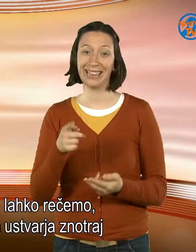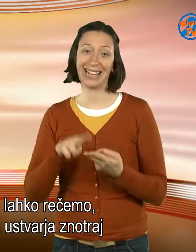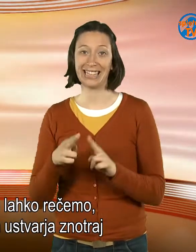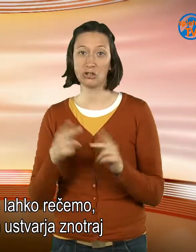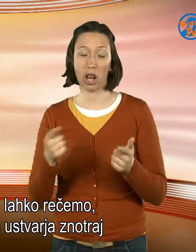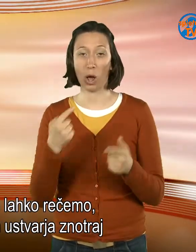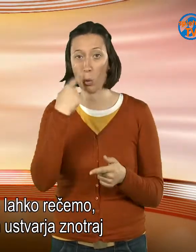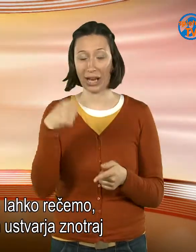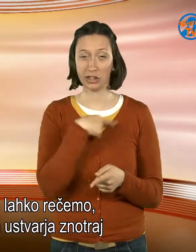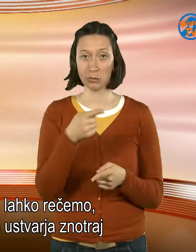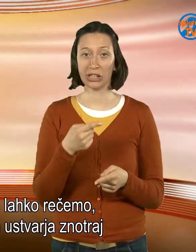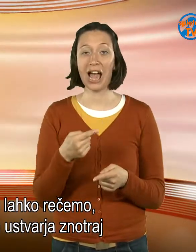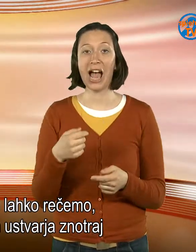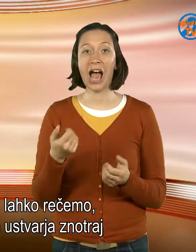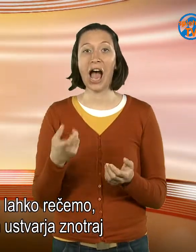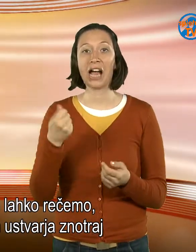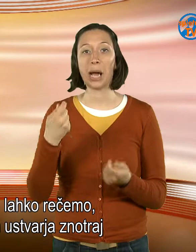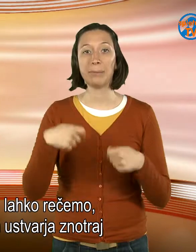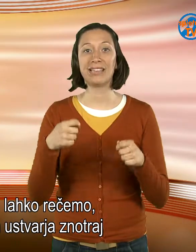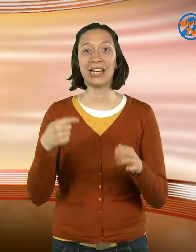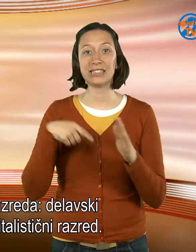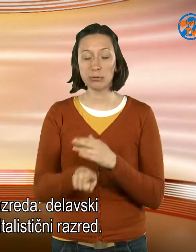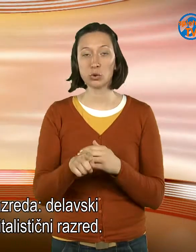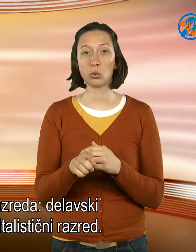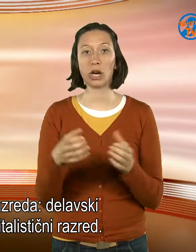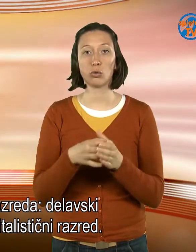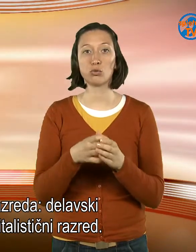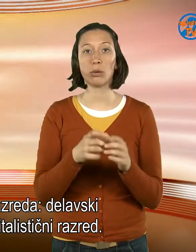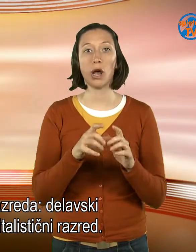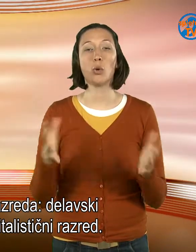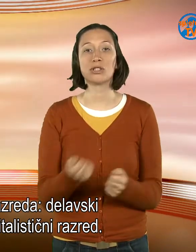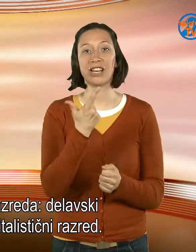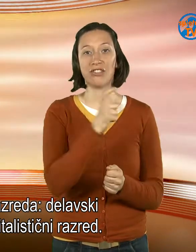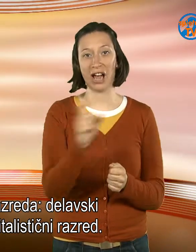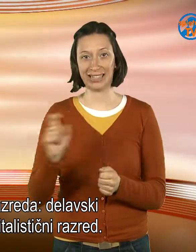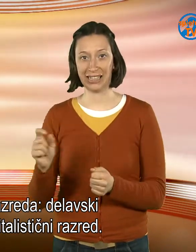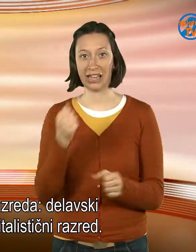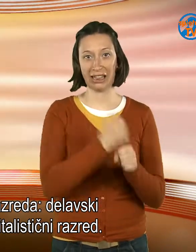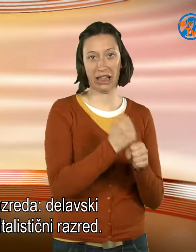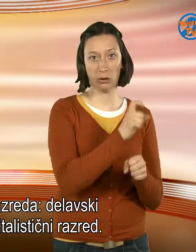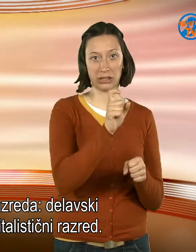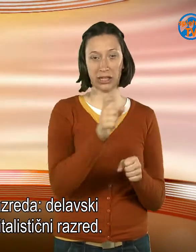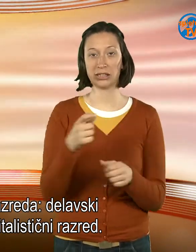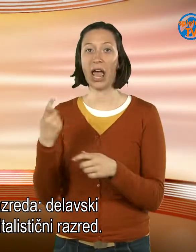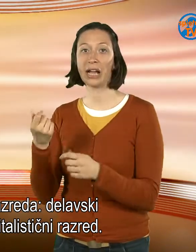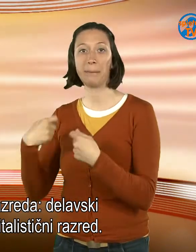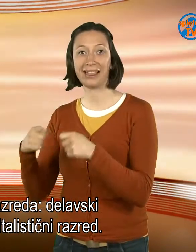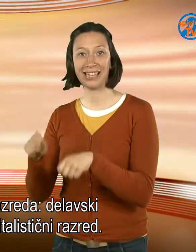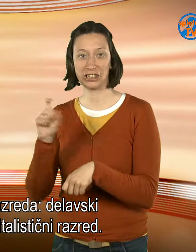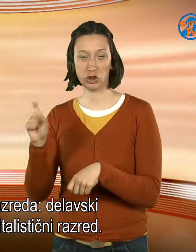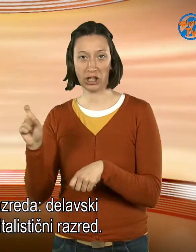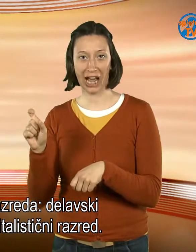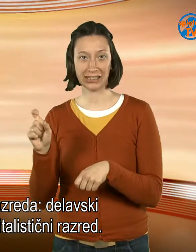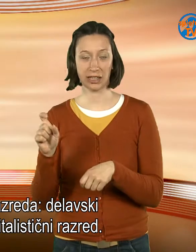Na nek način lahko rečemo, da kapitalizem ustvarja znotraj družbe dva razreda: delavski razred ter kapitalistični